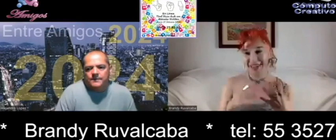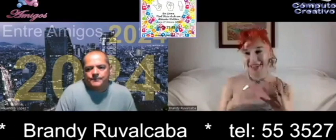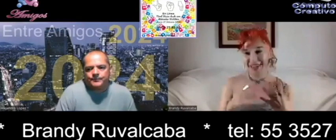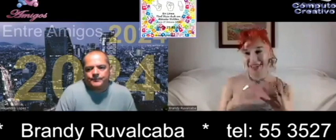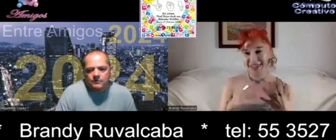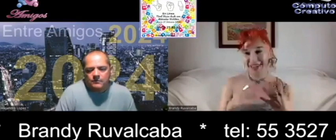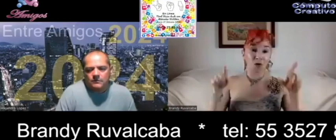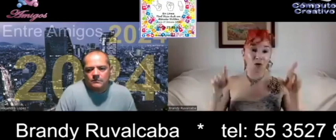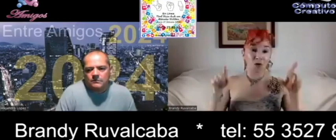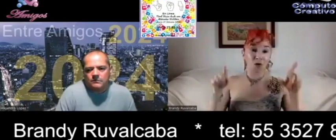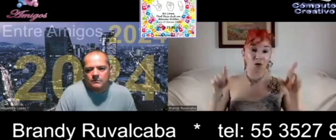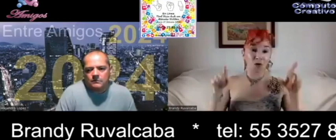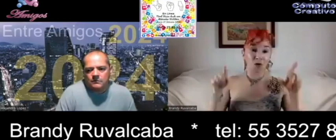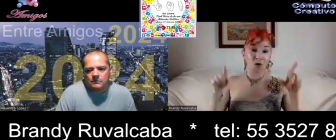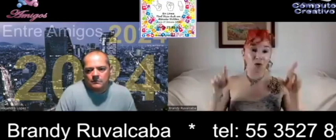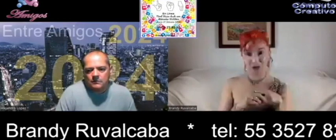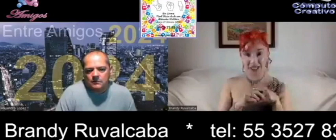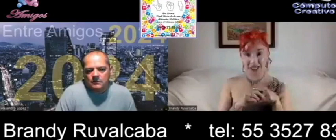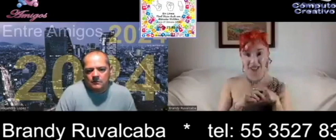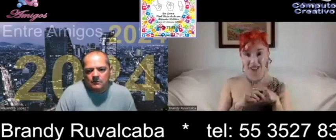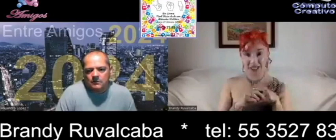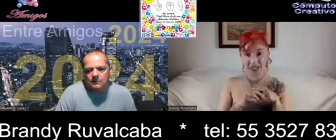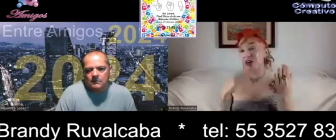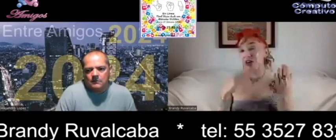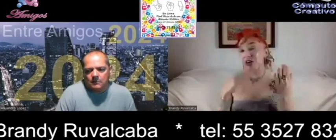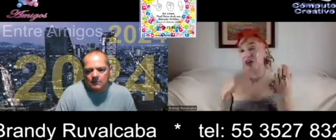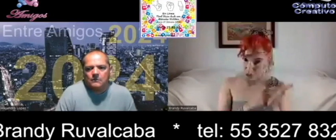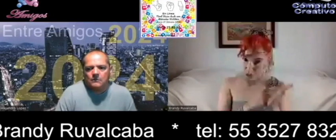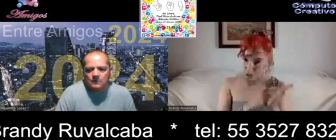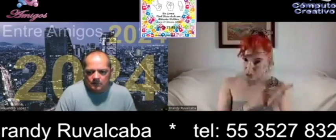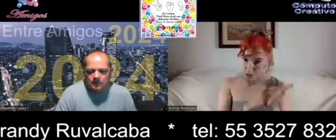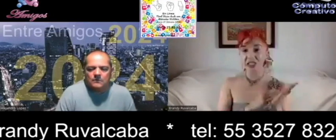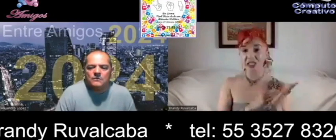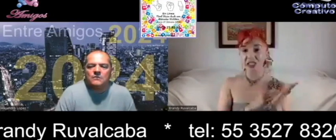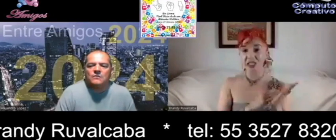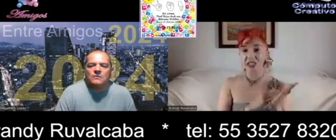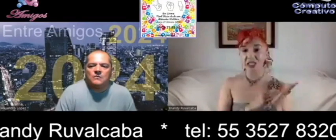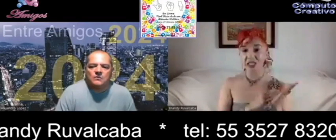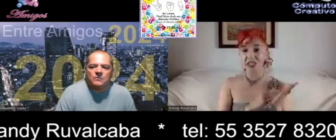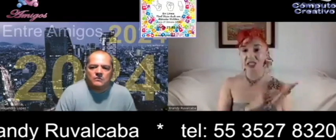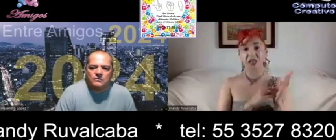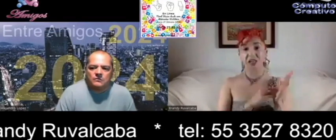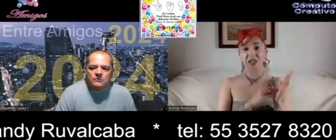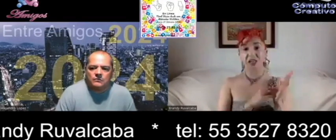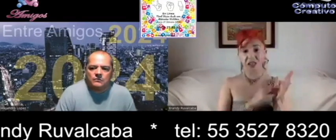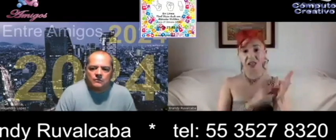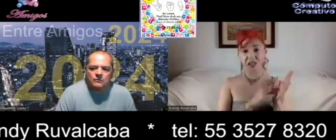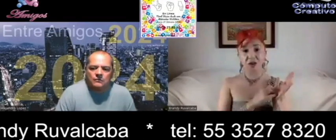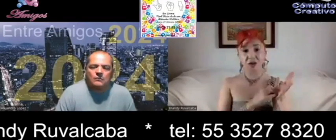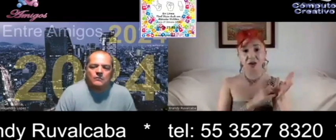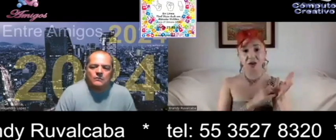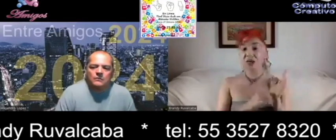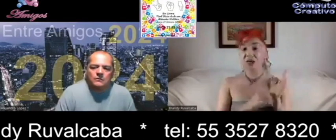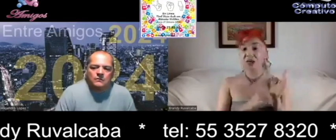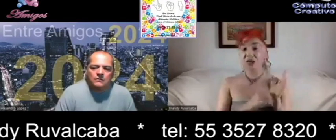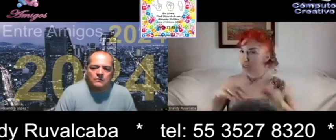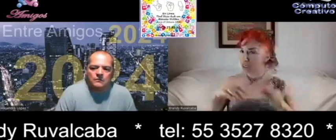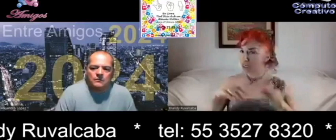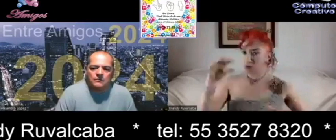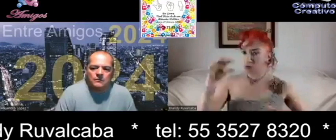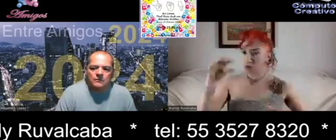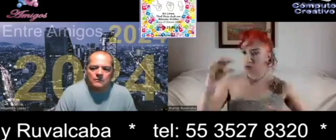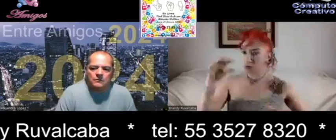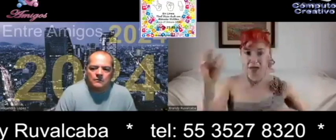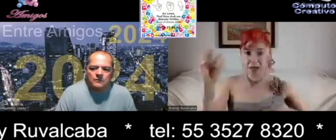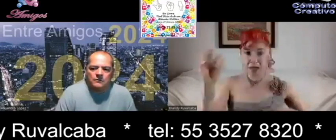es claro. importante decirlo. O sea, es una lengua como cualquier otro idioma. Necesitas un estudio constante para